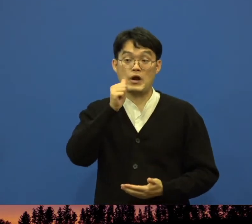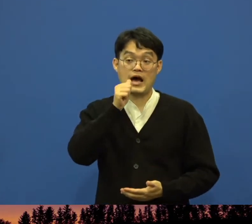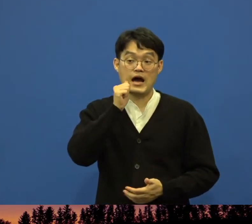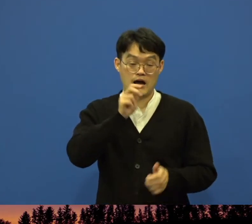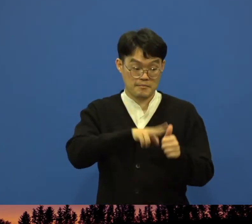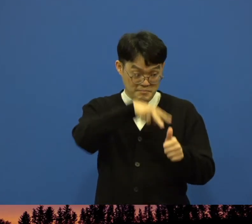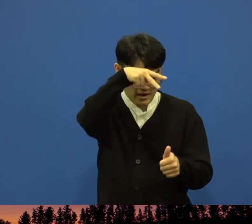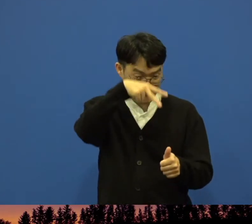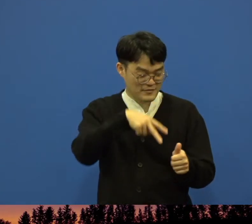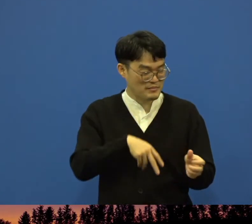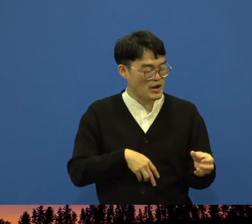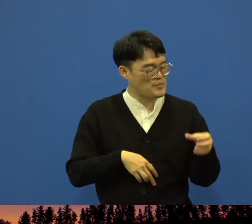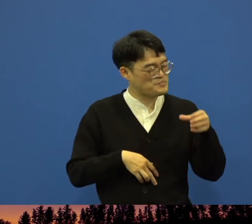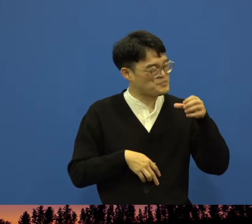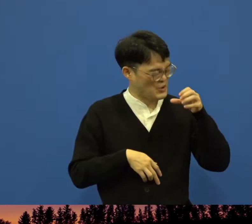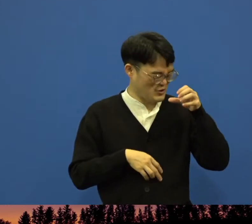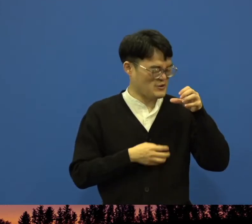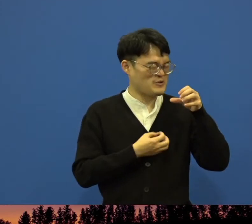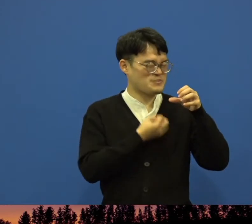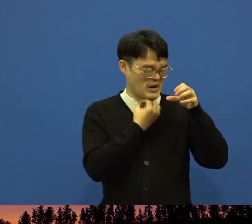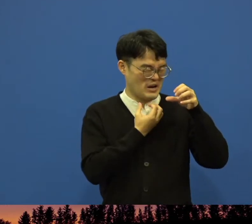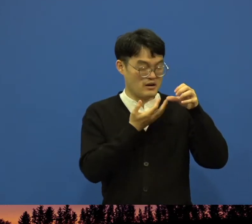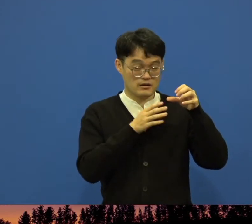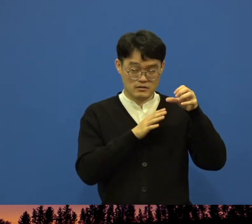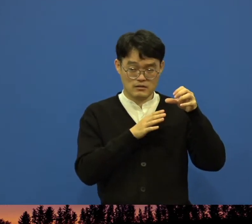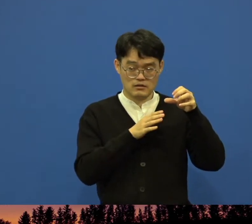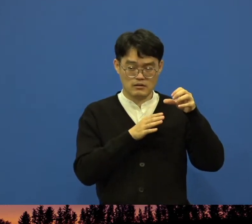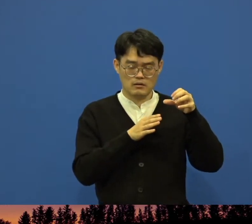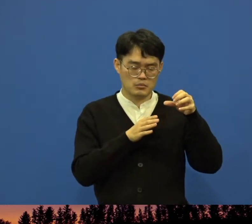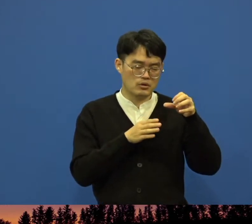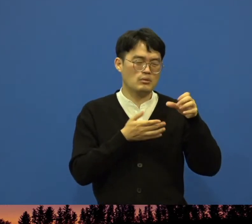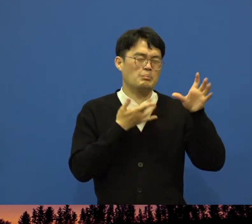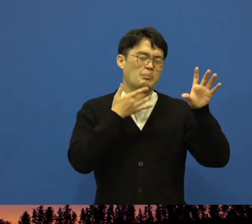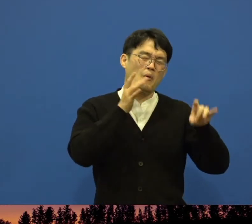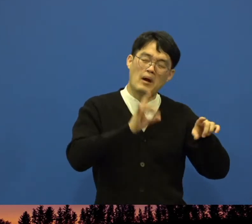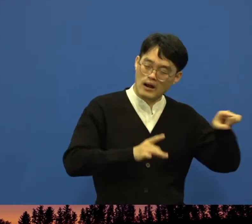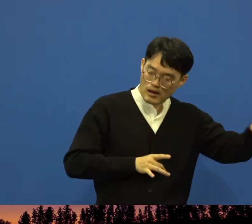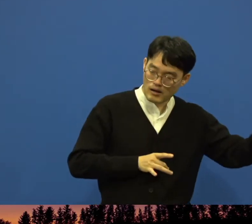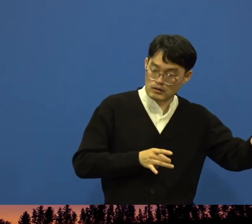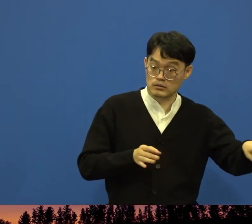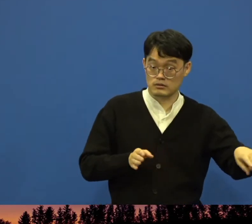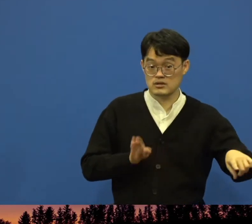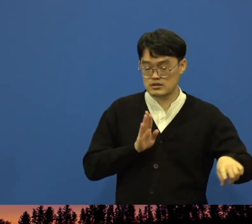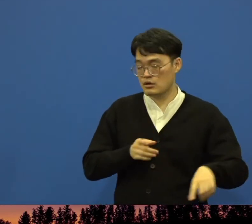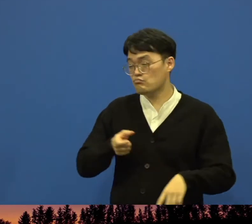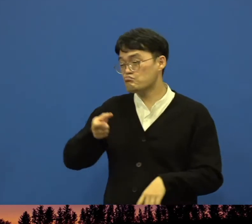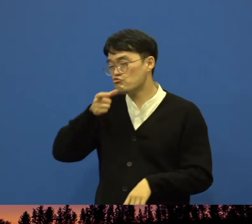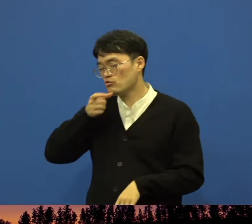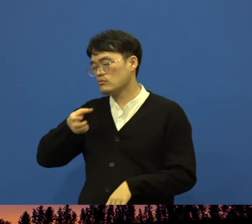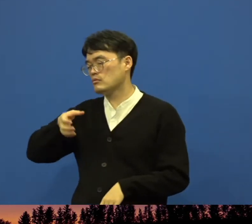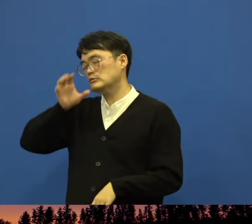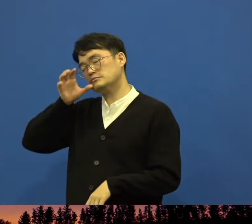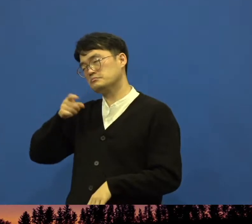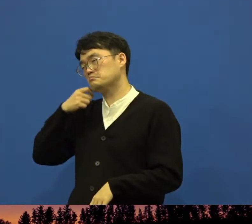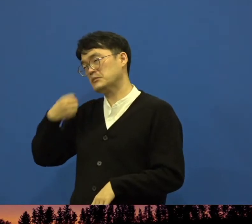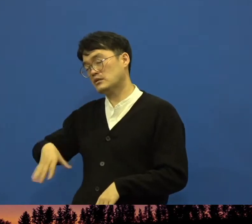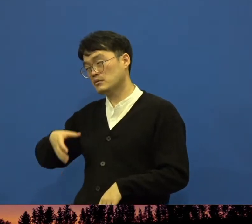그때는 짜릿한데 진짜는 물이잖아요. 모르겠죠. 근데 그게 순간적으로 만족시켜주니까 그게